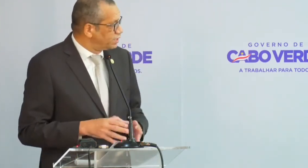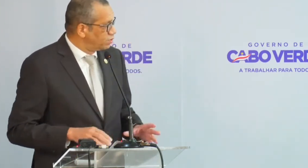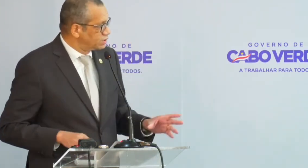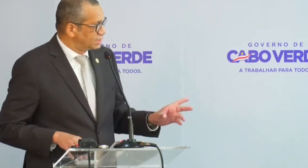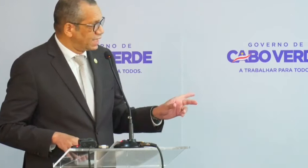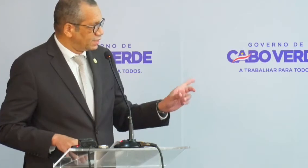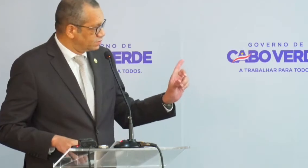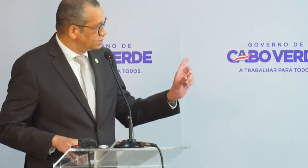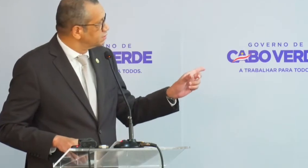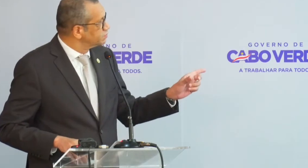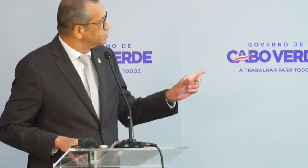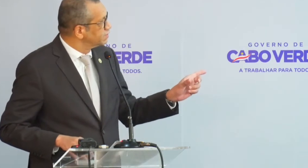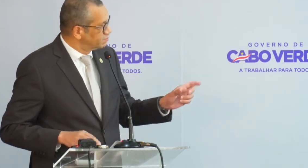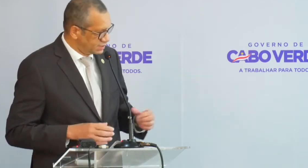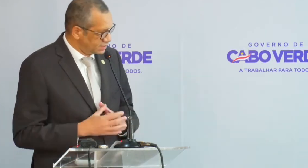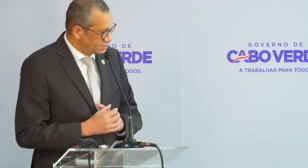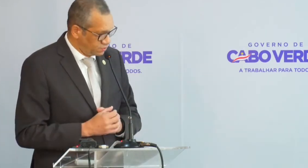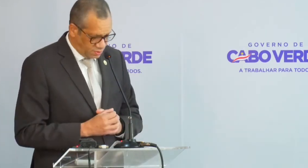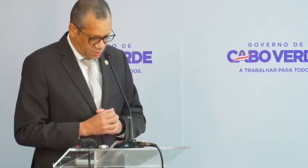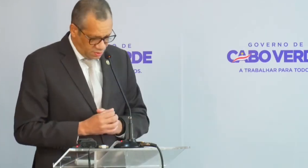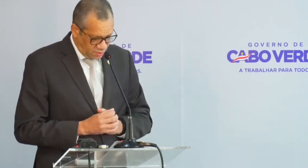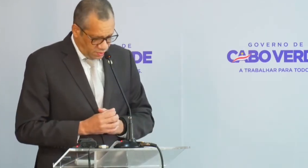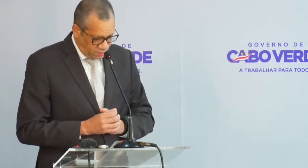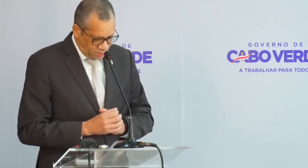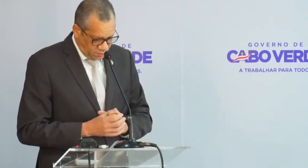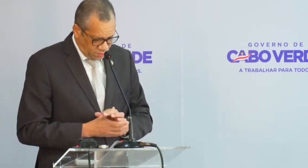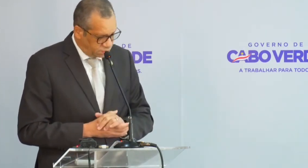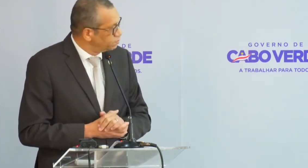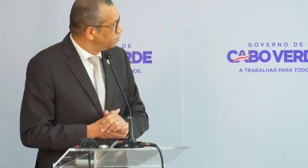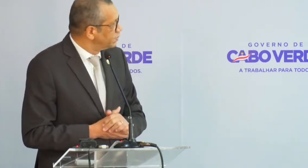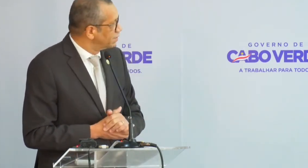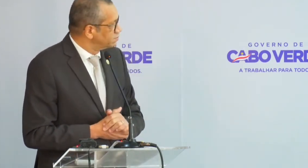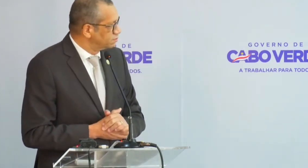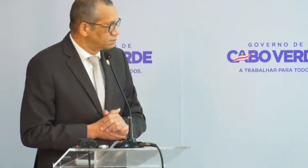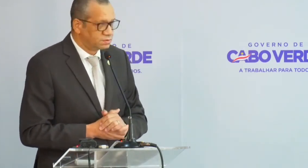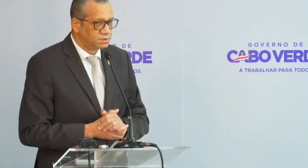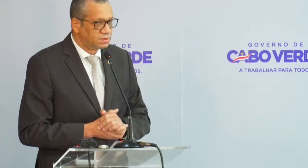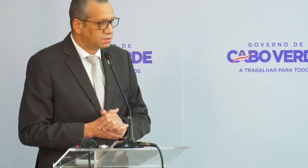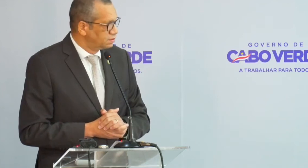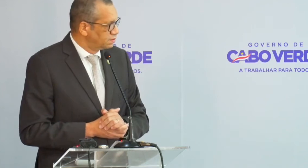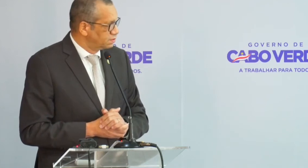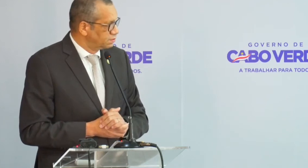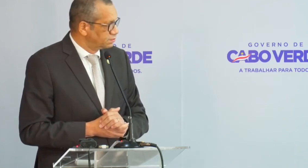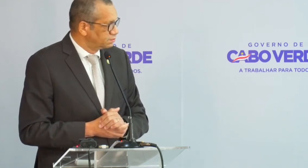Como podem constatar, não sei se é possível a apresentação do impacto.